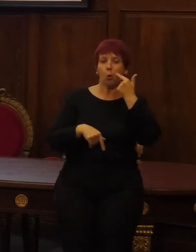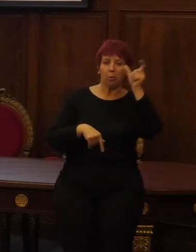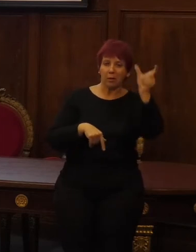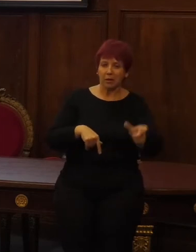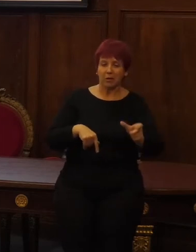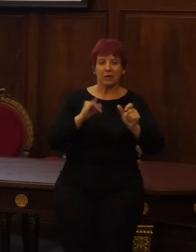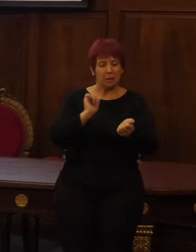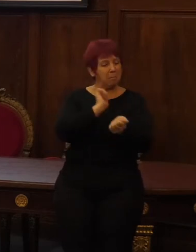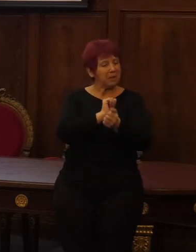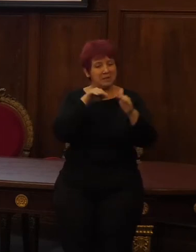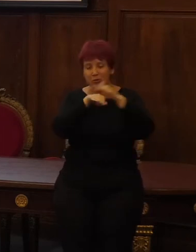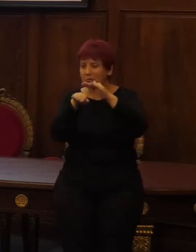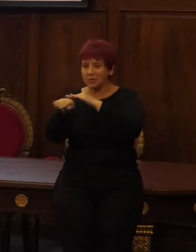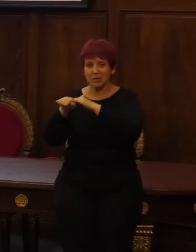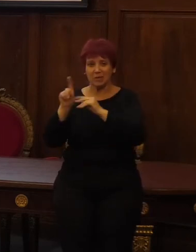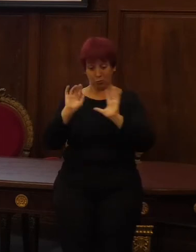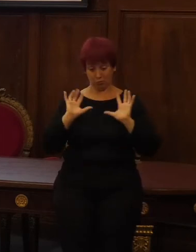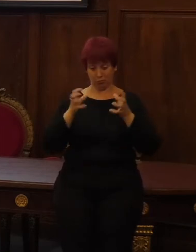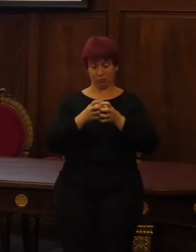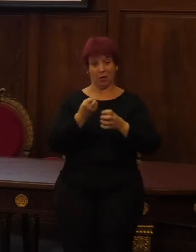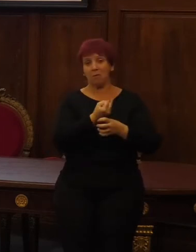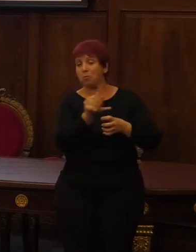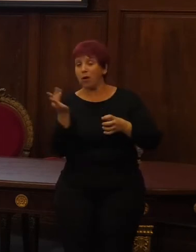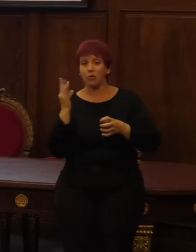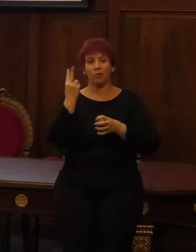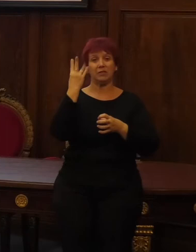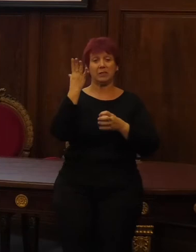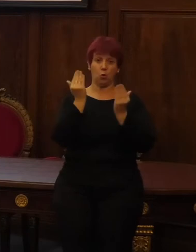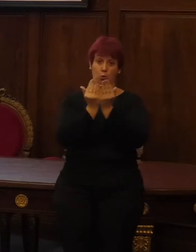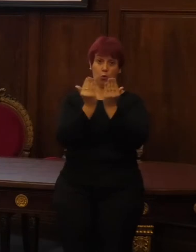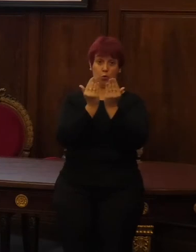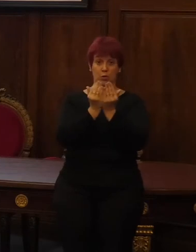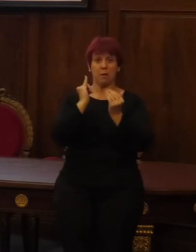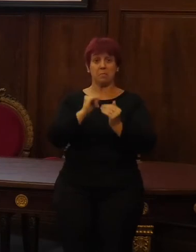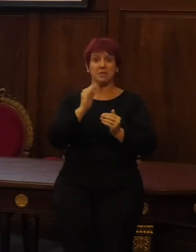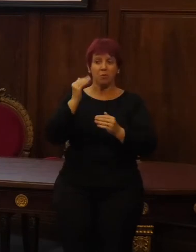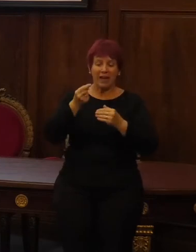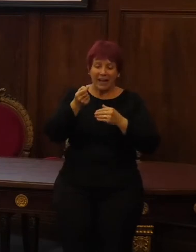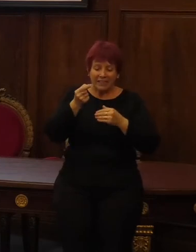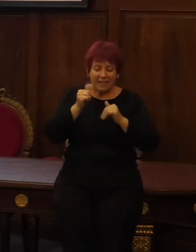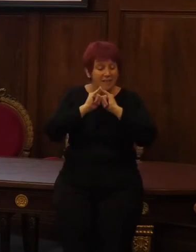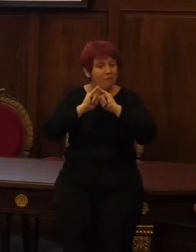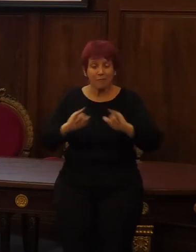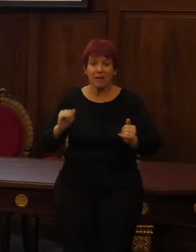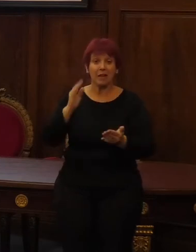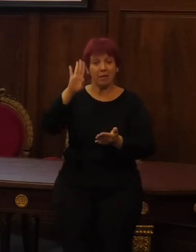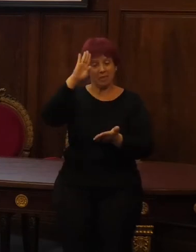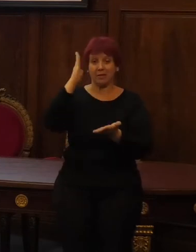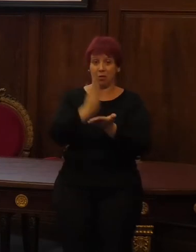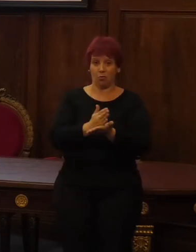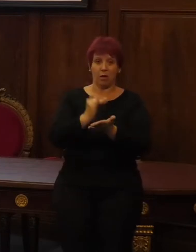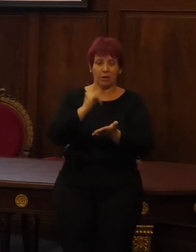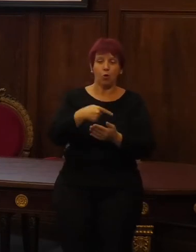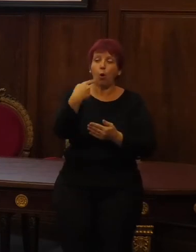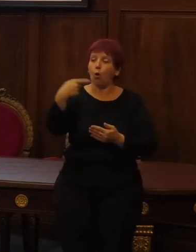Gómez y Julio Martínez, presos en la última camada de 25 estudiantes presos hacia el final de la dictadura, y a otros y